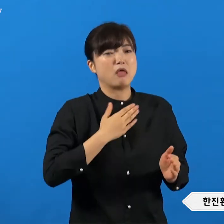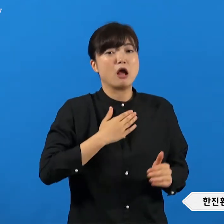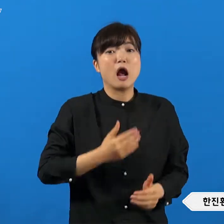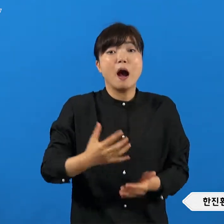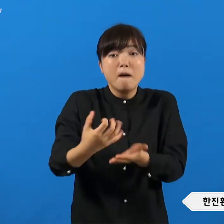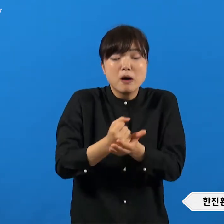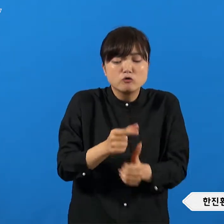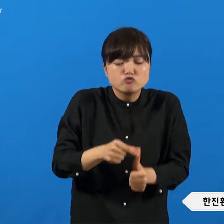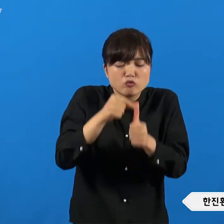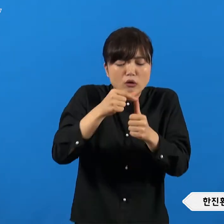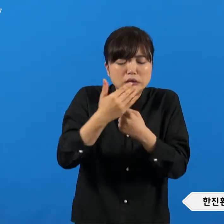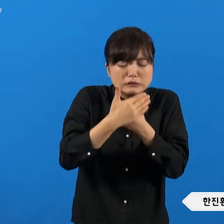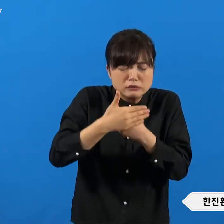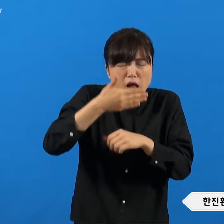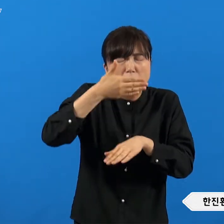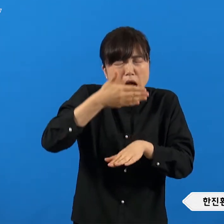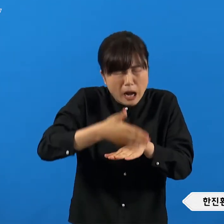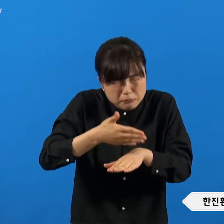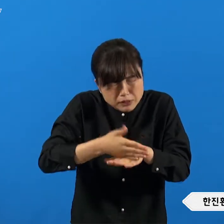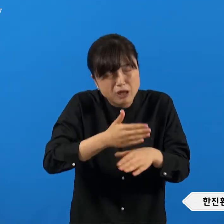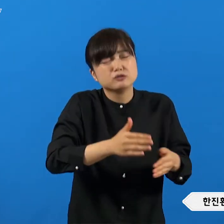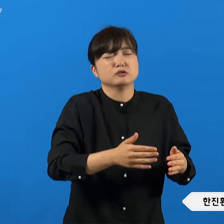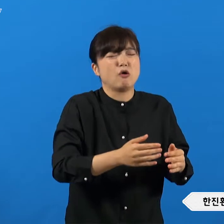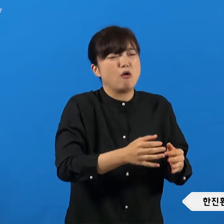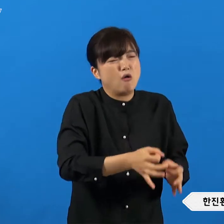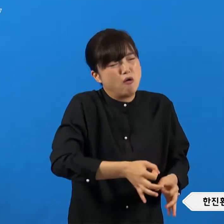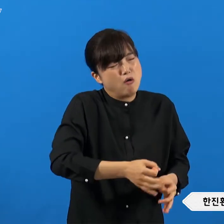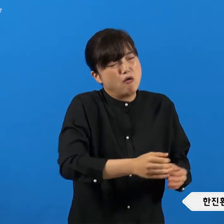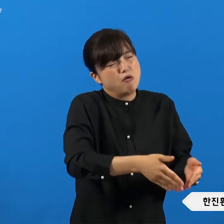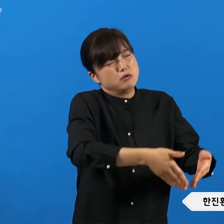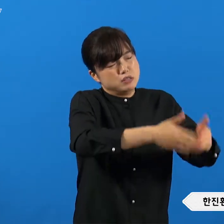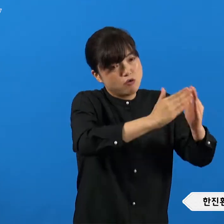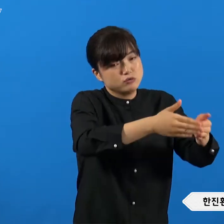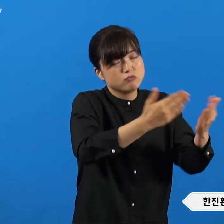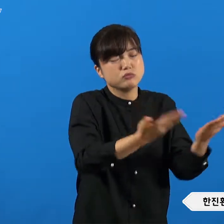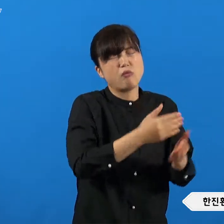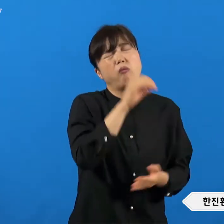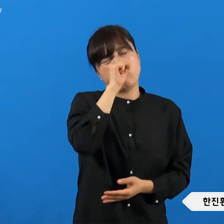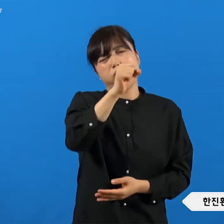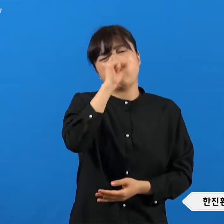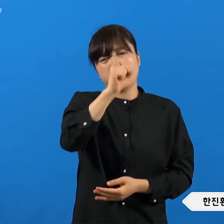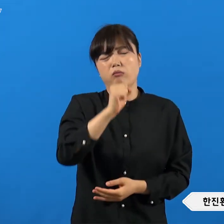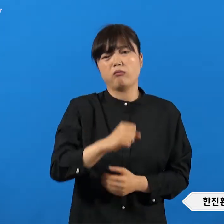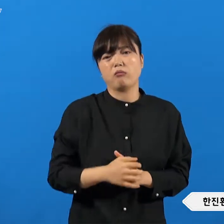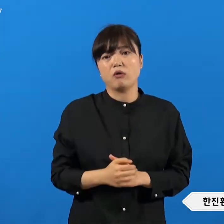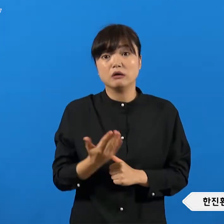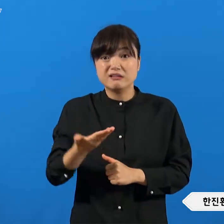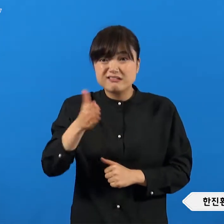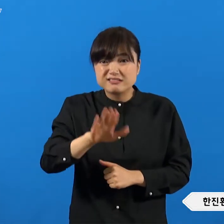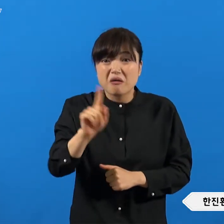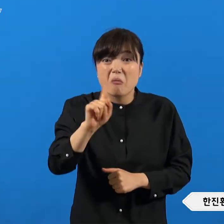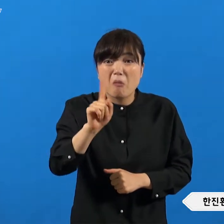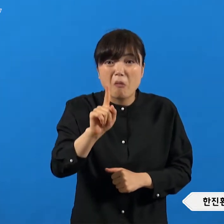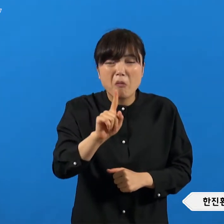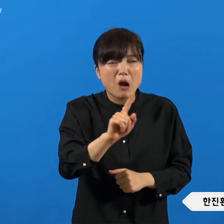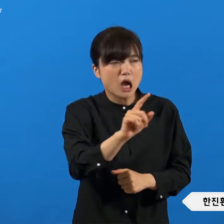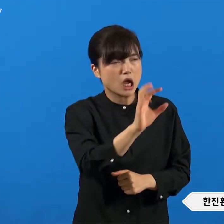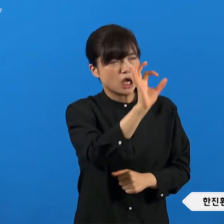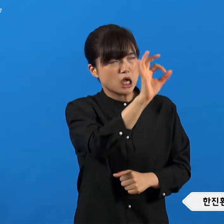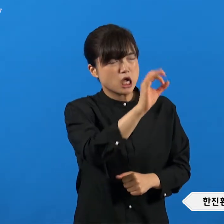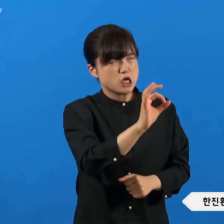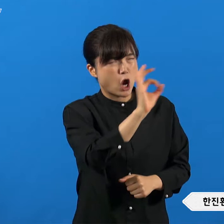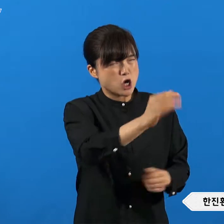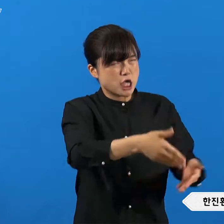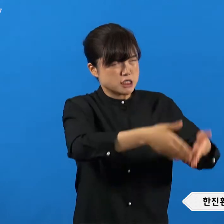그 구원의 은혜에 감격해서 그렇게 한다면 그것보다 좋은 일이 있겠습니까? 그런데 그게 아니고